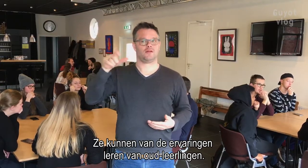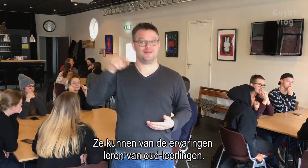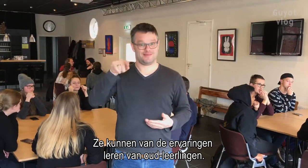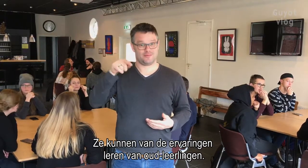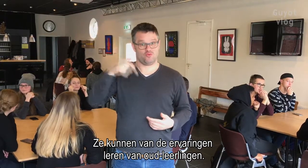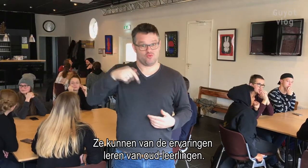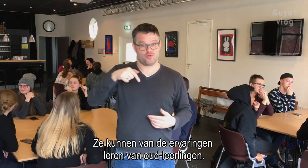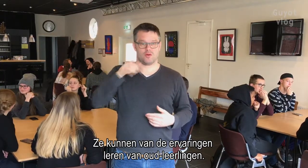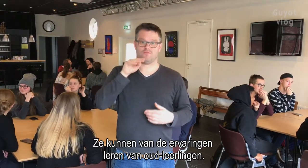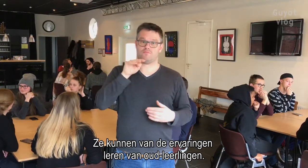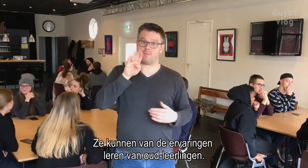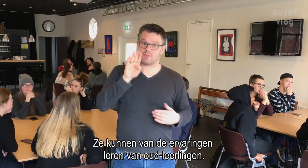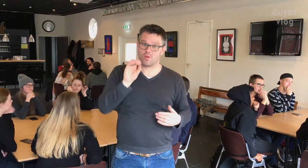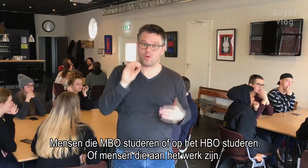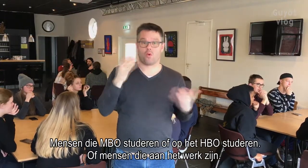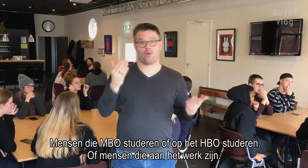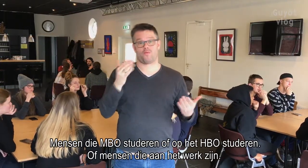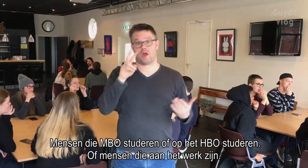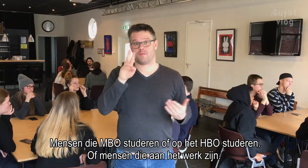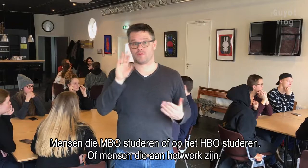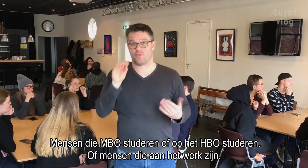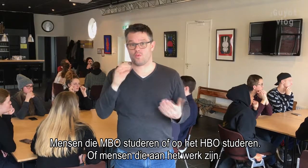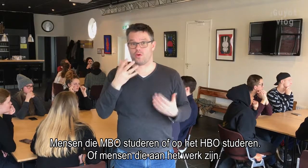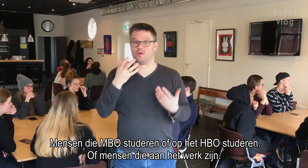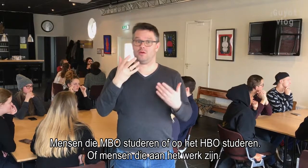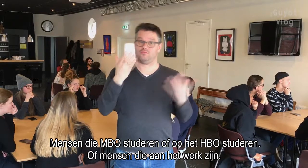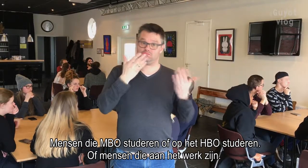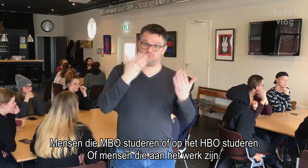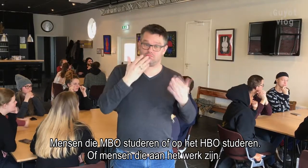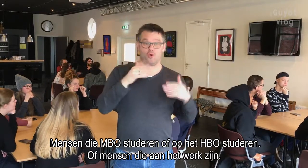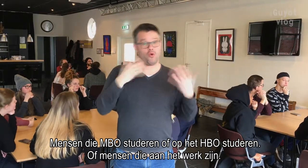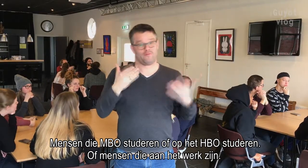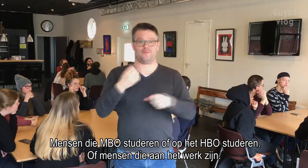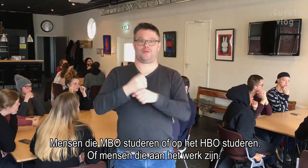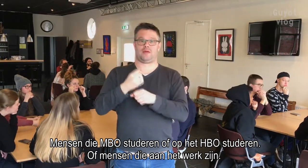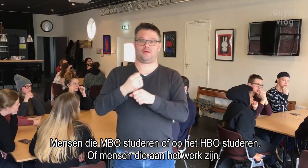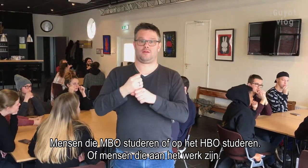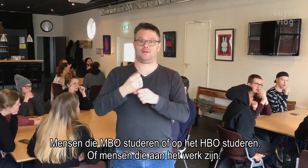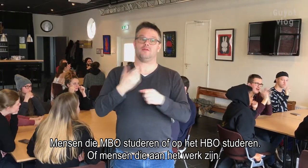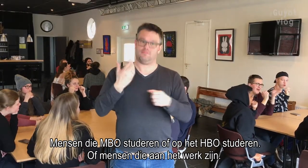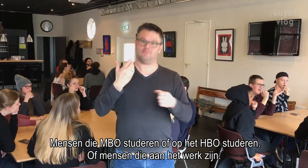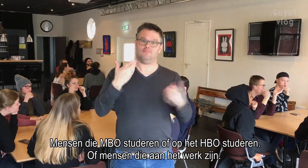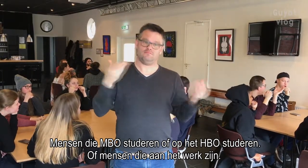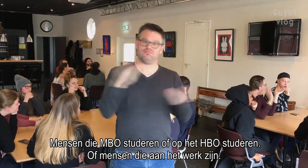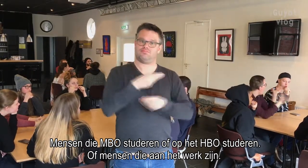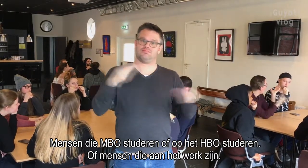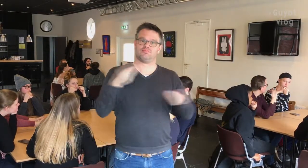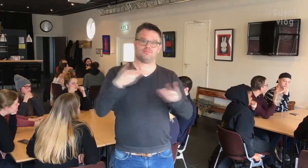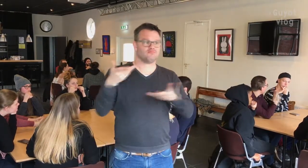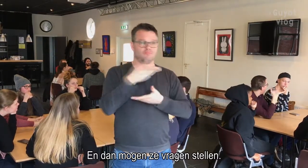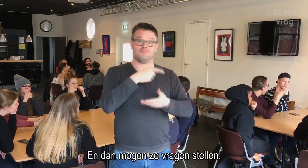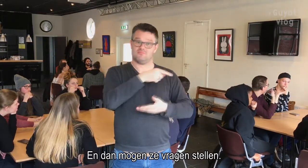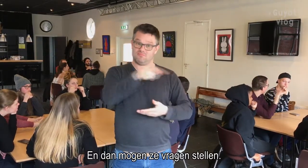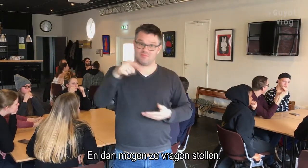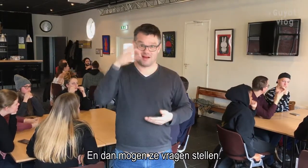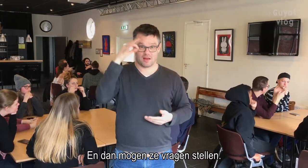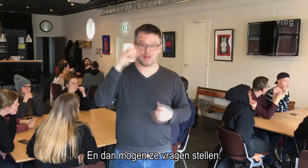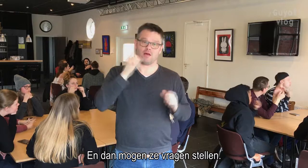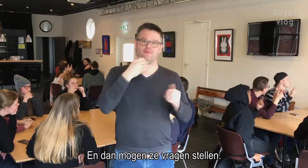van oud-leerlingen. Mensen die mbo studeren of op de hbo studeren. Of mensen die aan het werk zijn. En dan mogen ze vragen